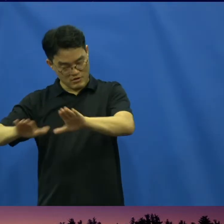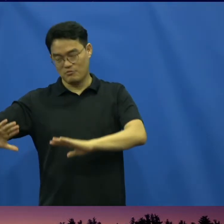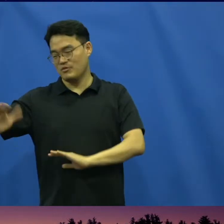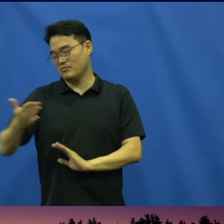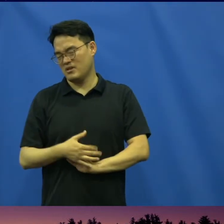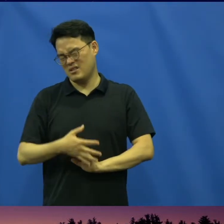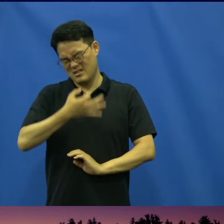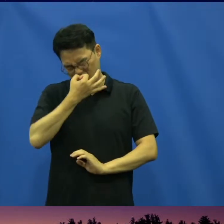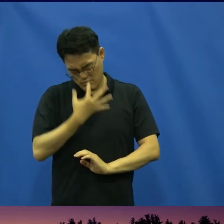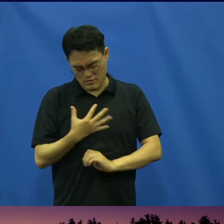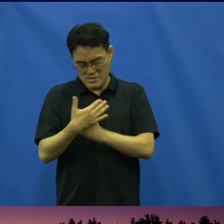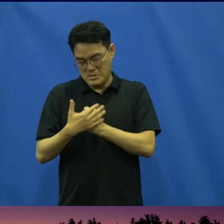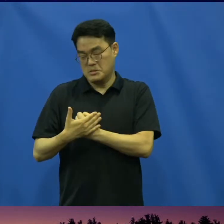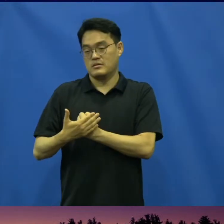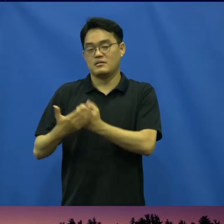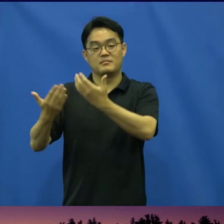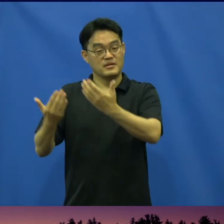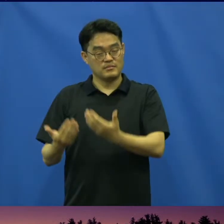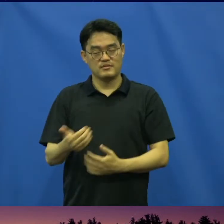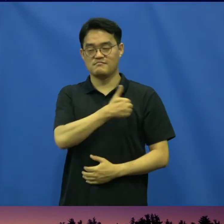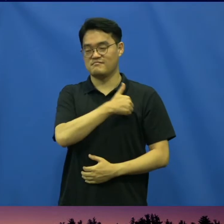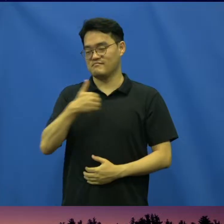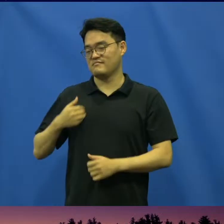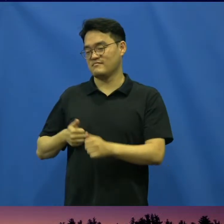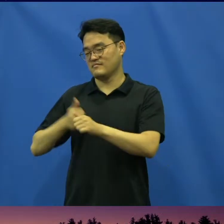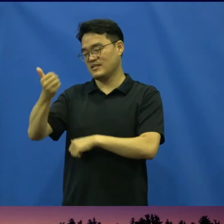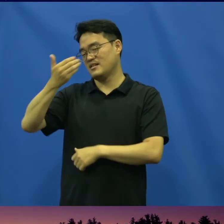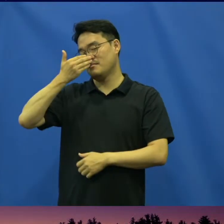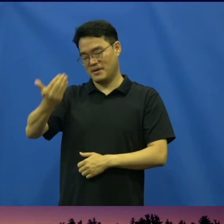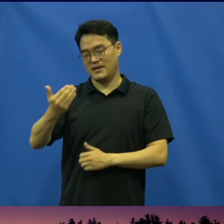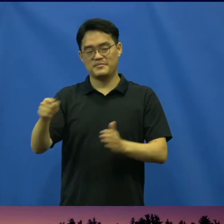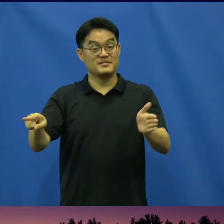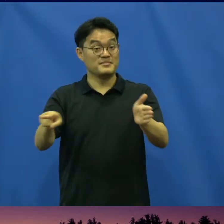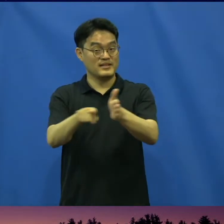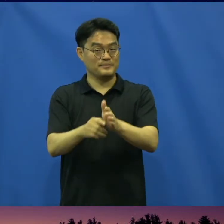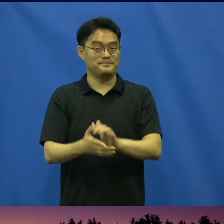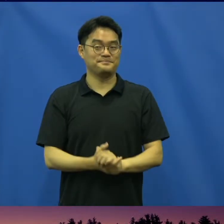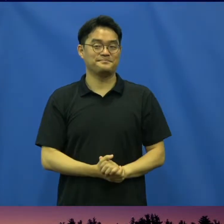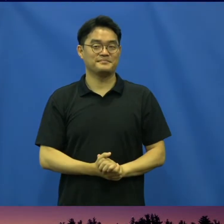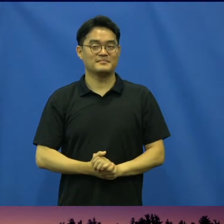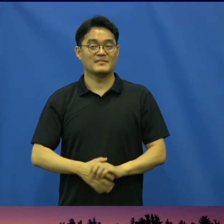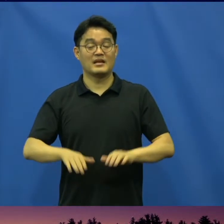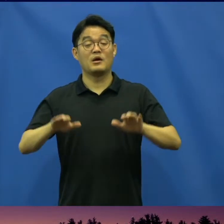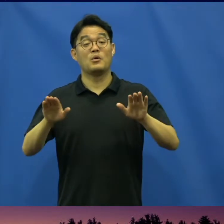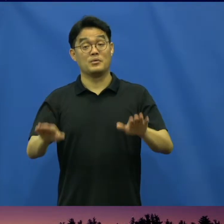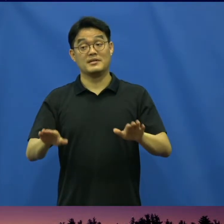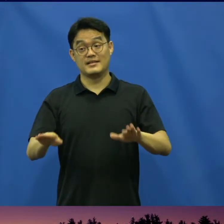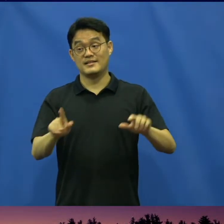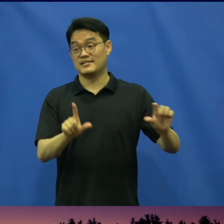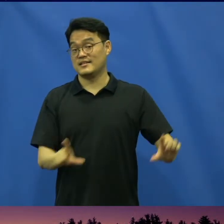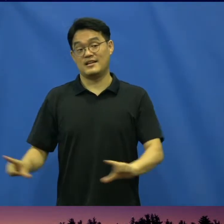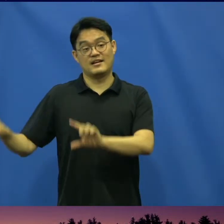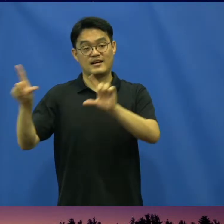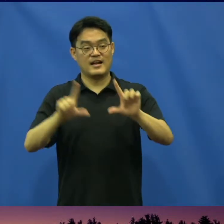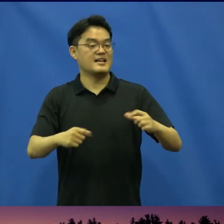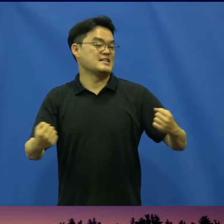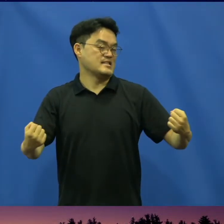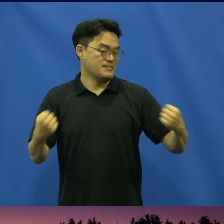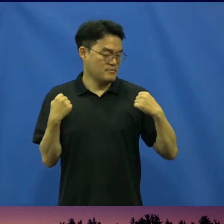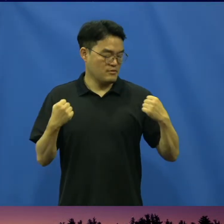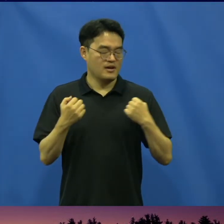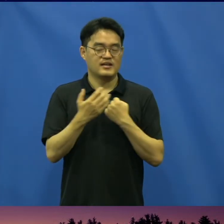받으면 넉넉히 이길 줄로 믿습니다. 그래서 오늘 살아갈 분량의 은혜를